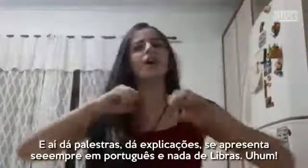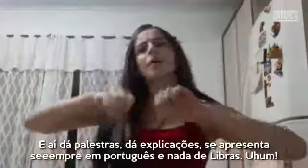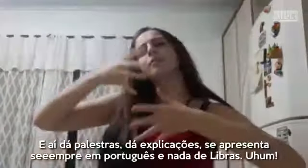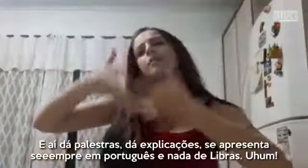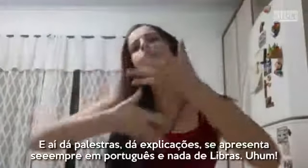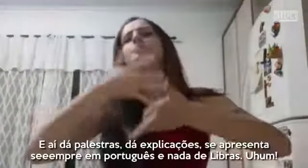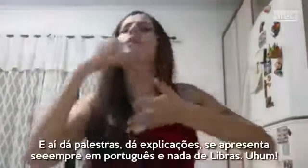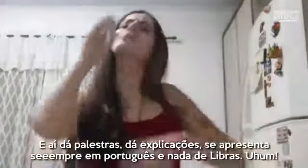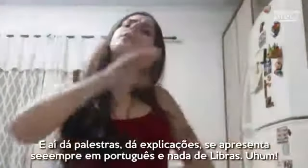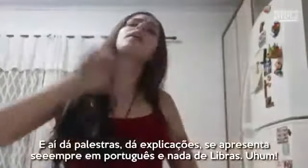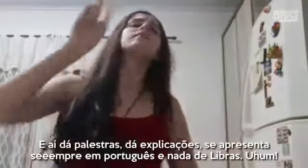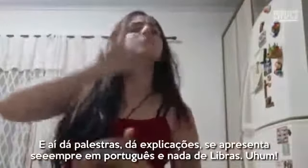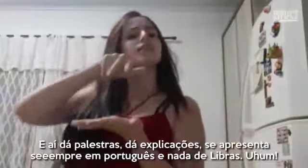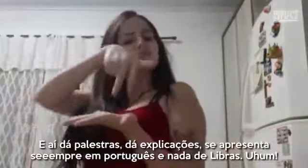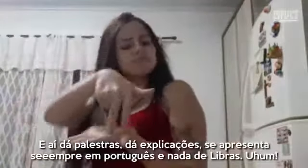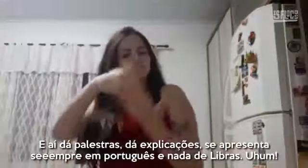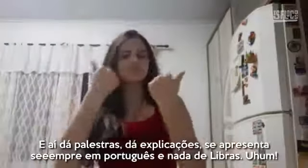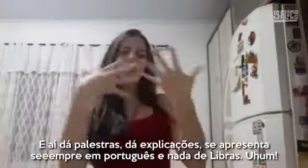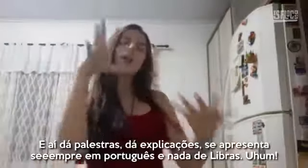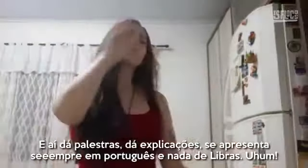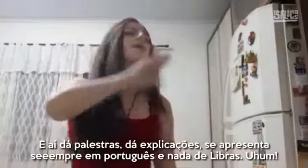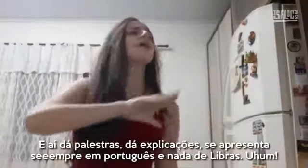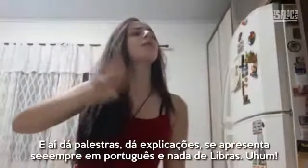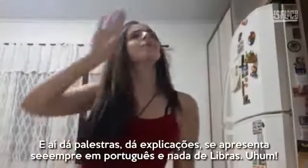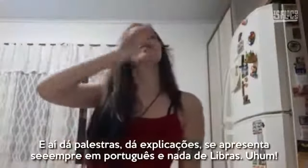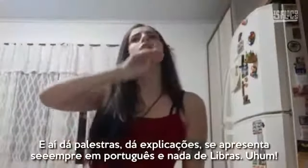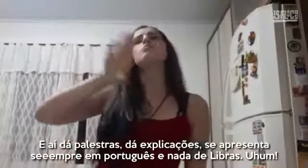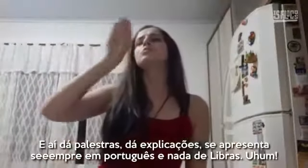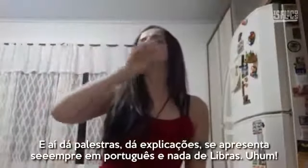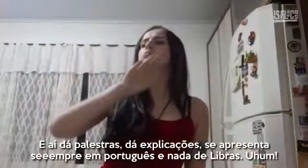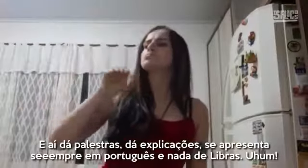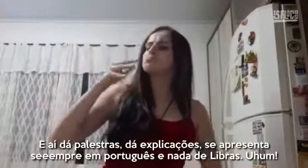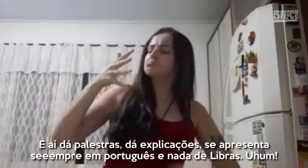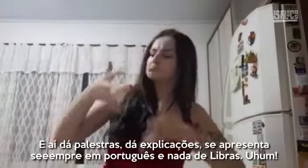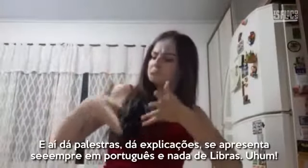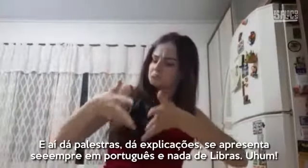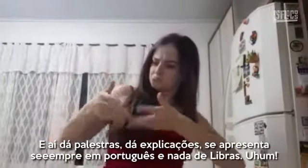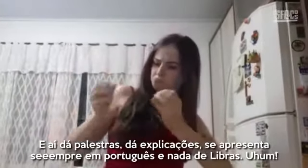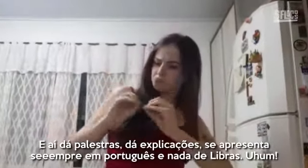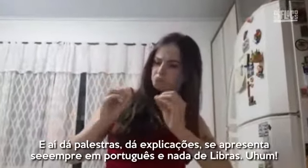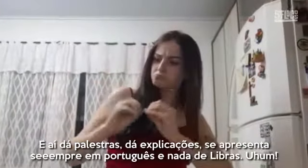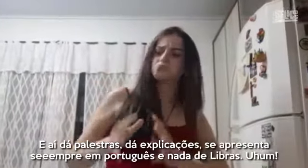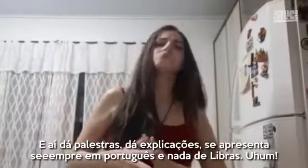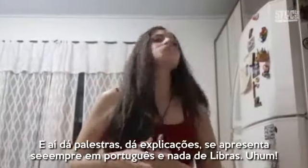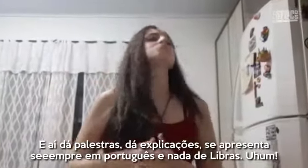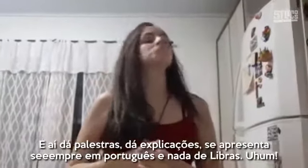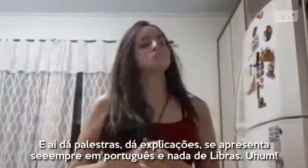aí dá palestras, dá explicações, se apresenta sempre em português. E nada de Libras.